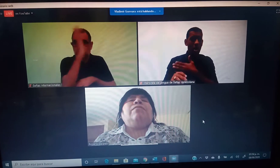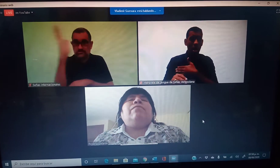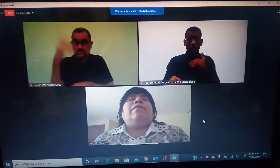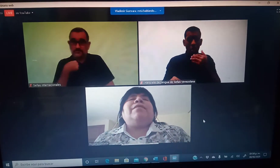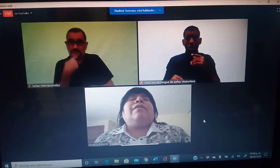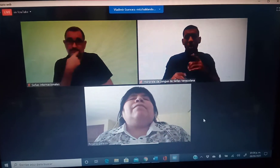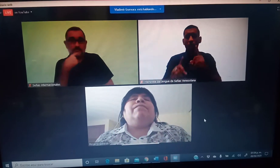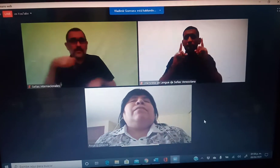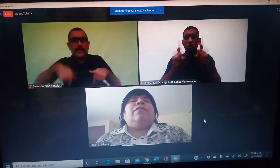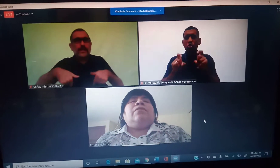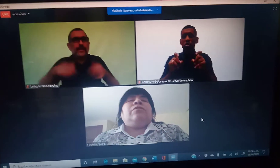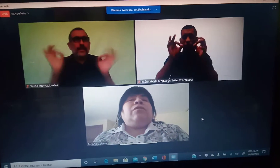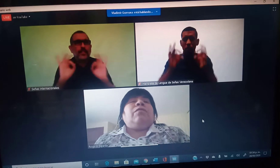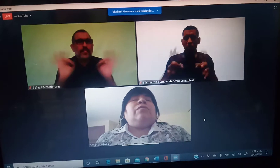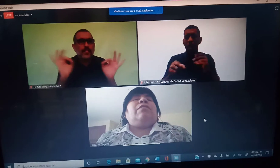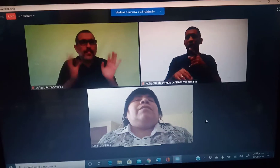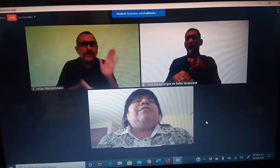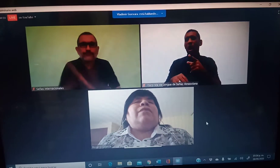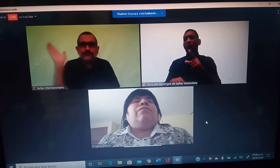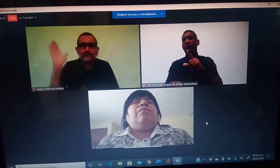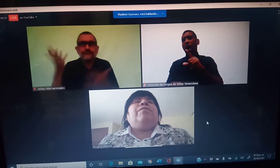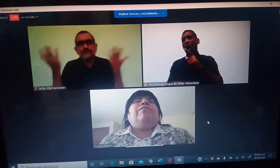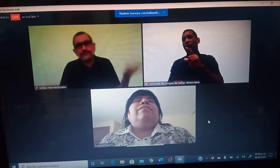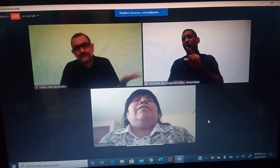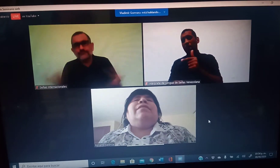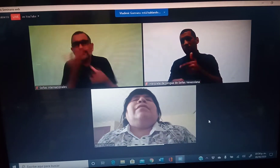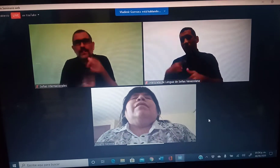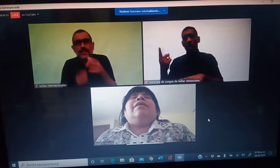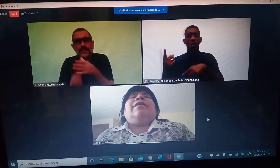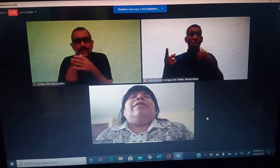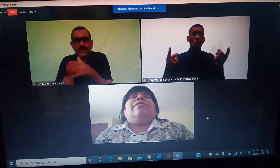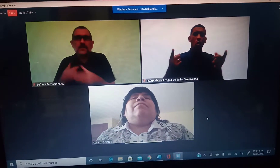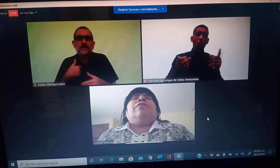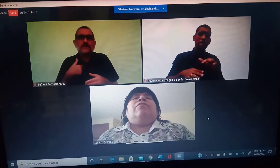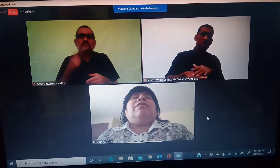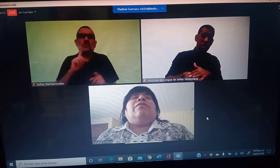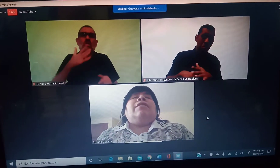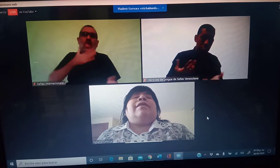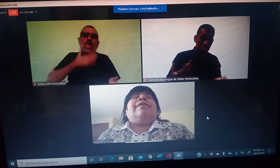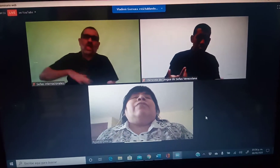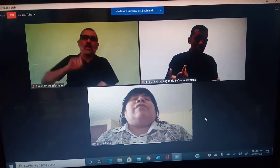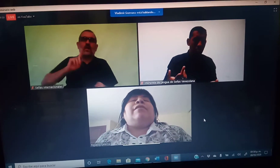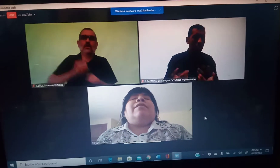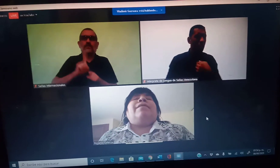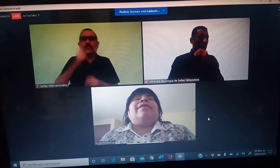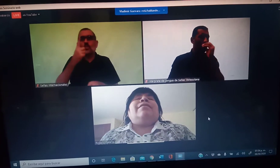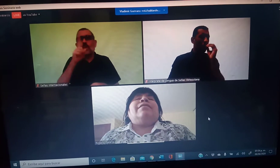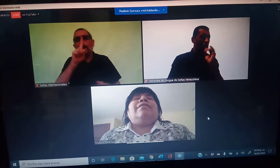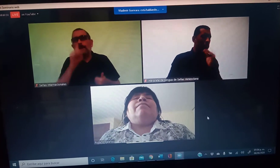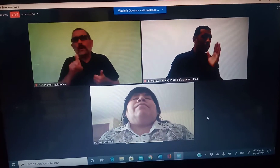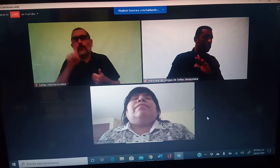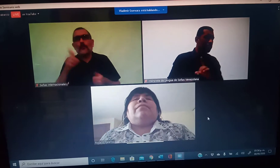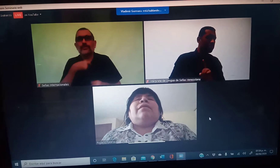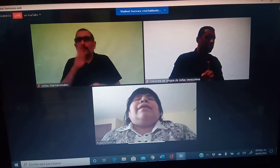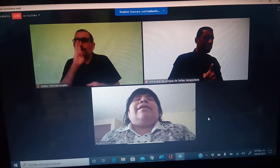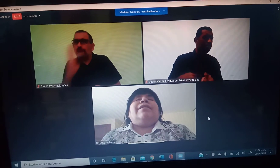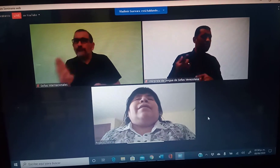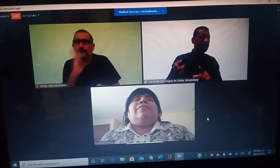o a Miriam. No sé si Jorge todavía está o no, pero tengo entendido, Felipe, la doctora de Dinamara y...